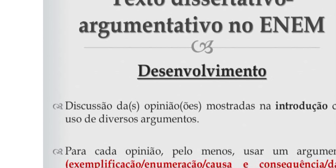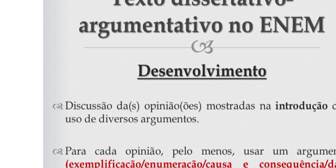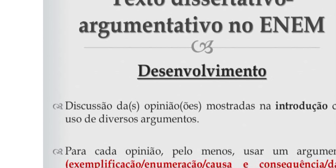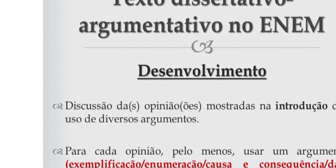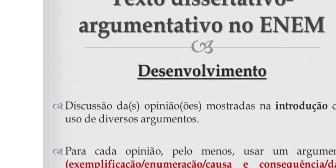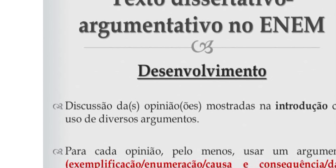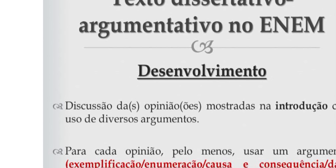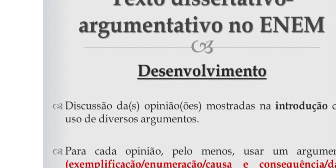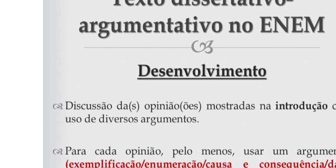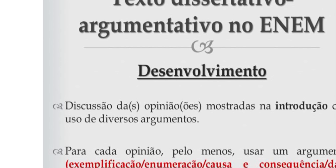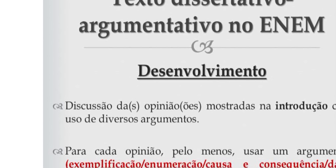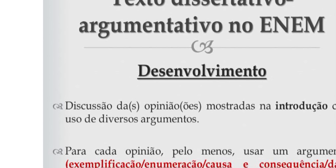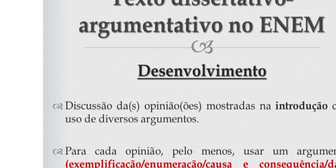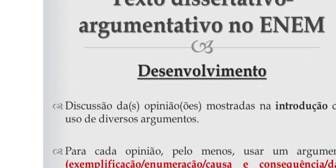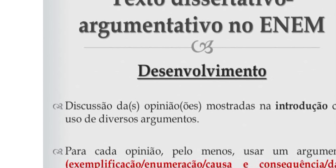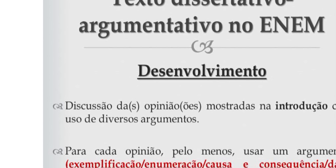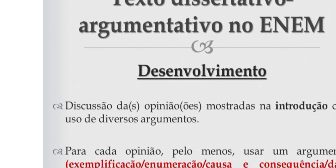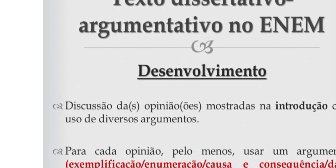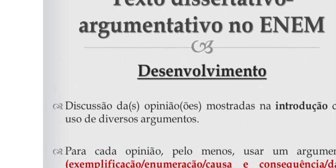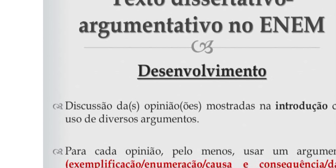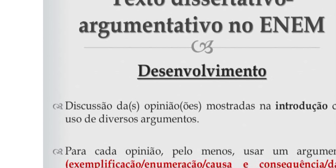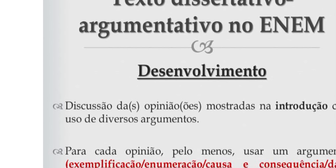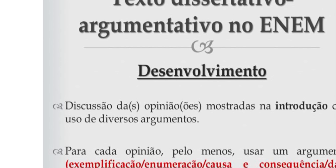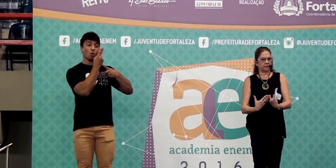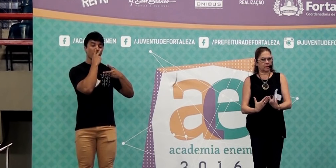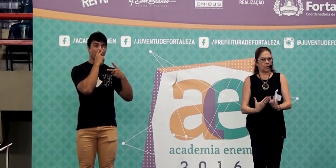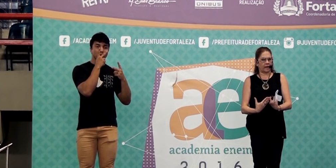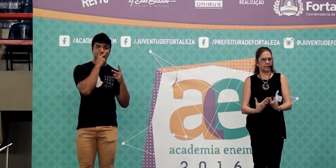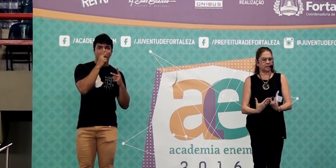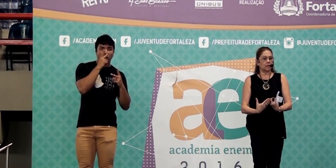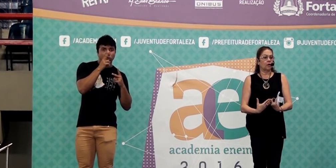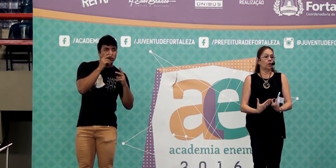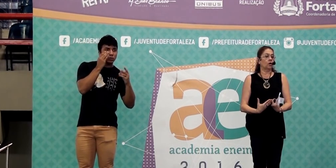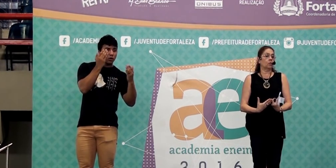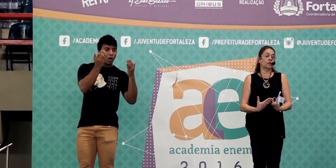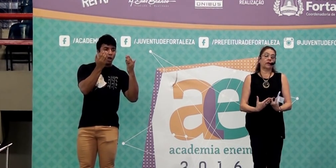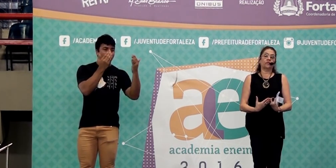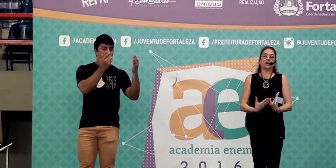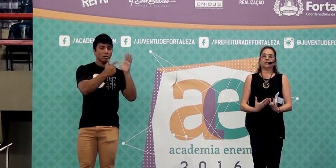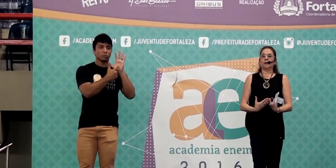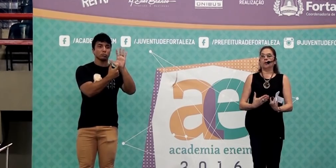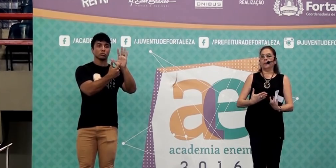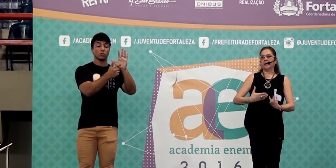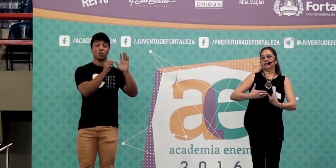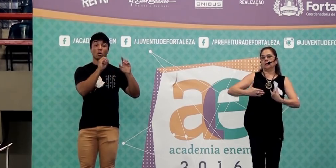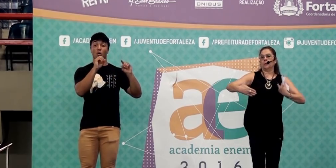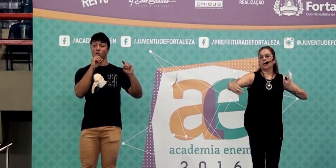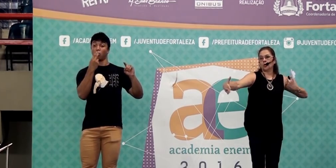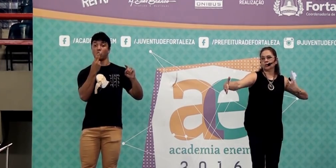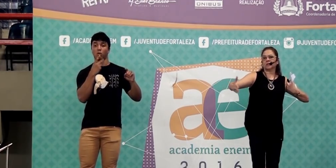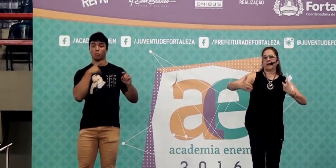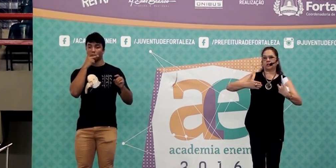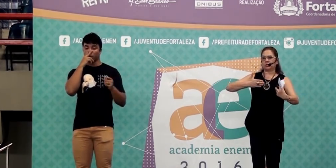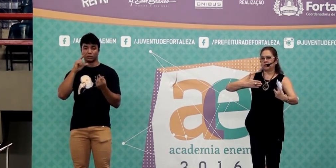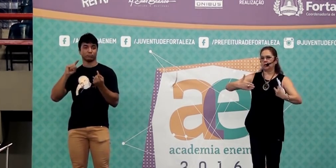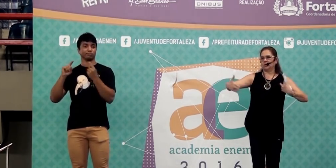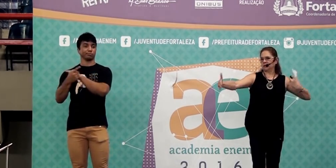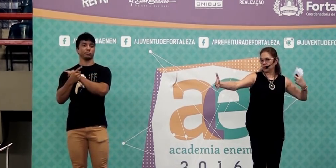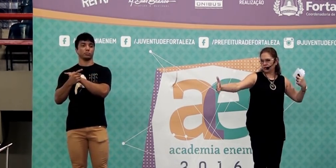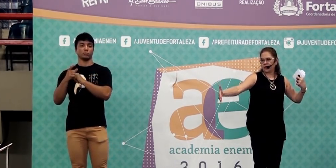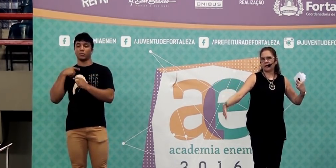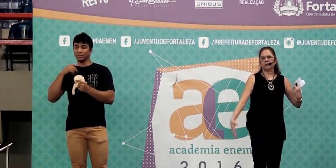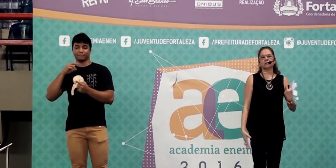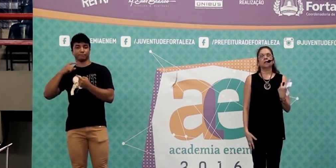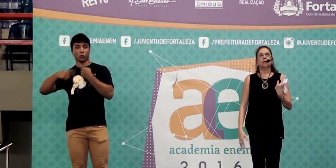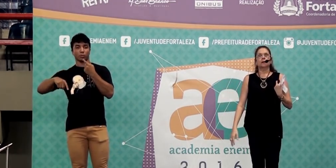Ou eu faço por semelhança, quando eu comparo coisas iguais, ou quando eu faço uma comparação por contraste,